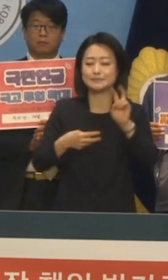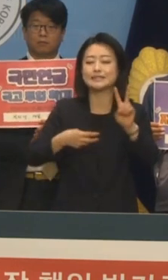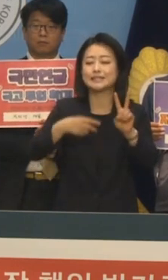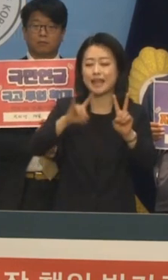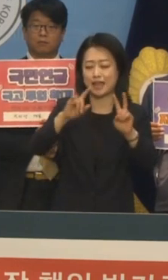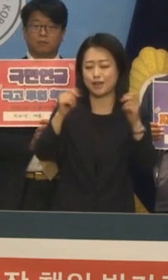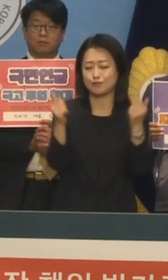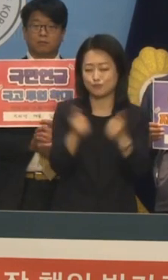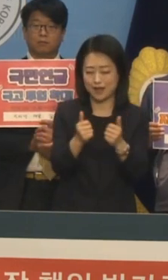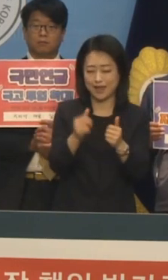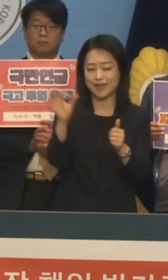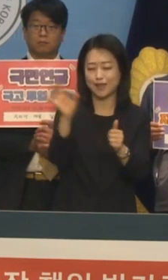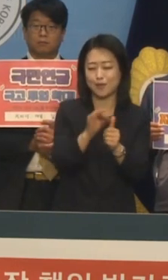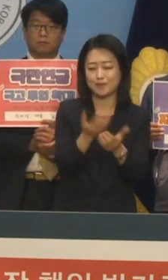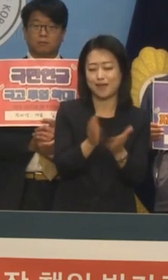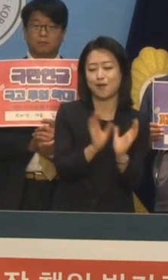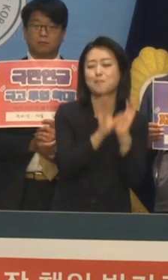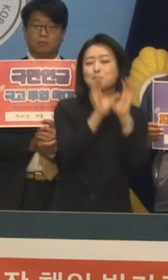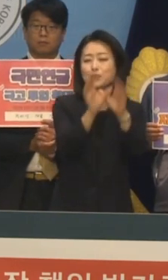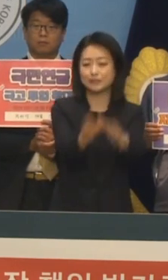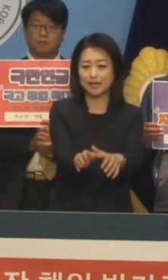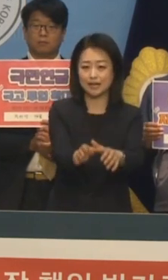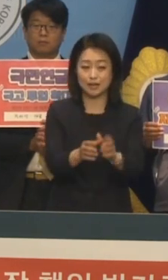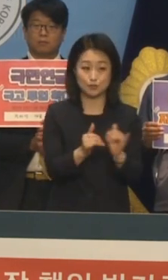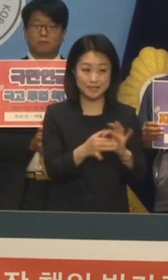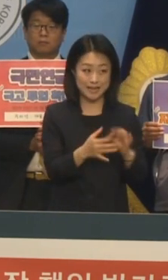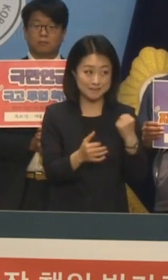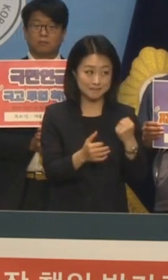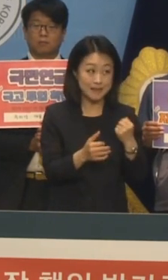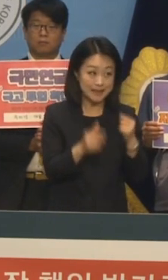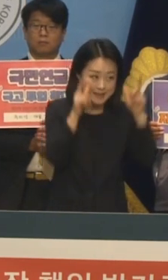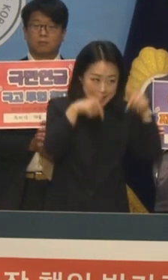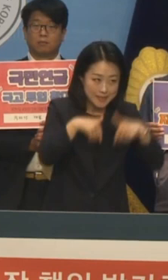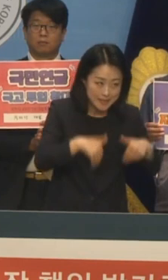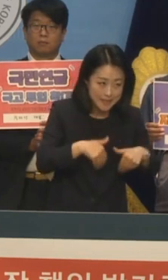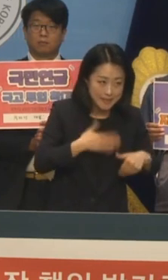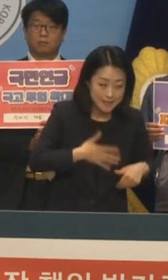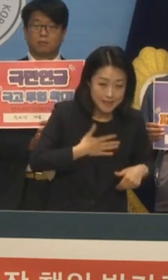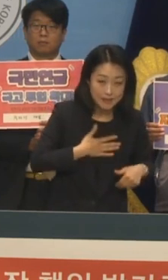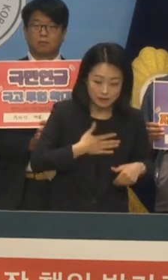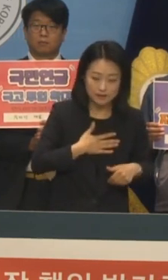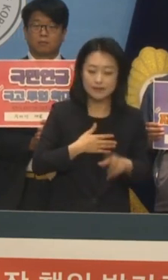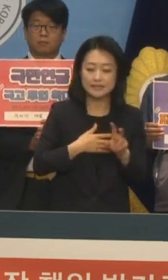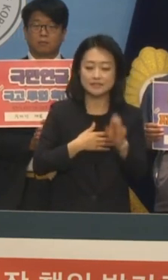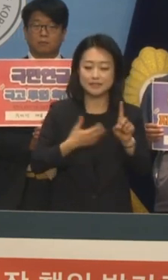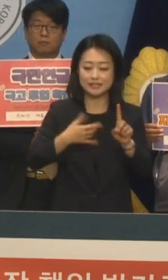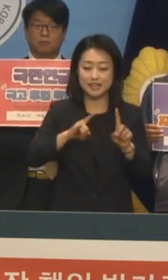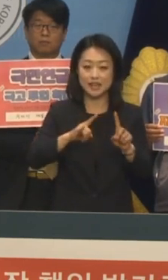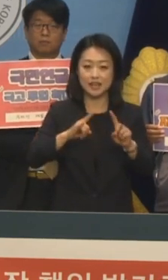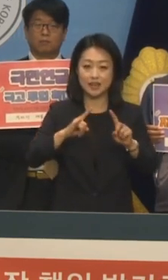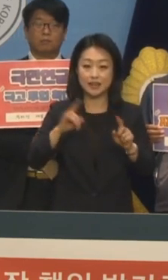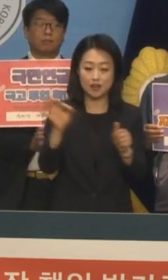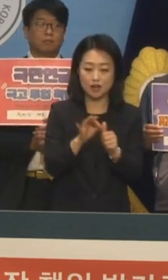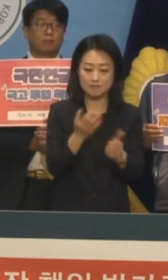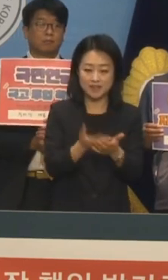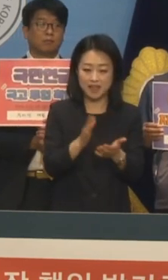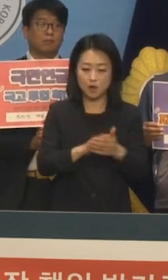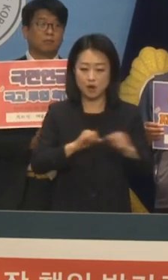발언하였습니다. 국민의힘은 이를 충실히 집행하여 결국 21대 연금특위 활동의 종료를